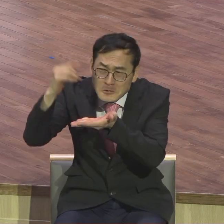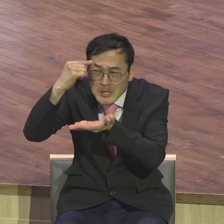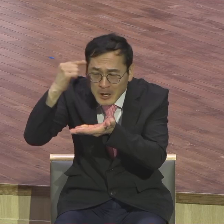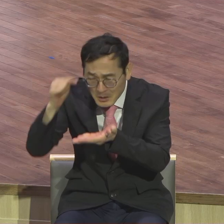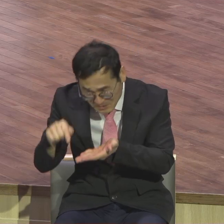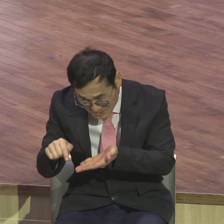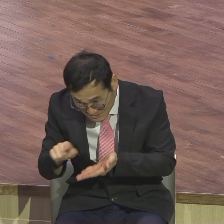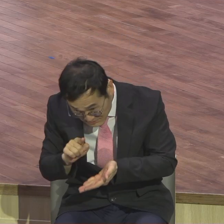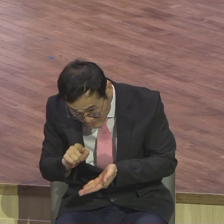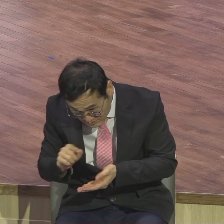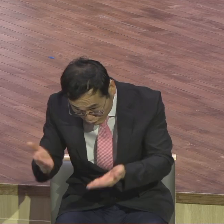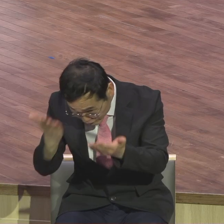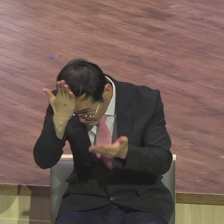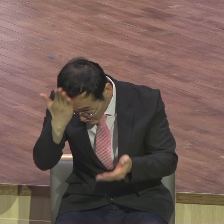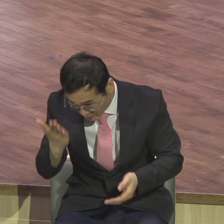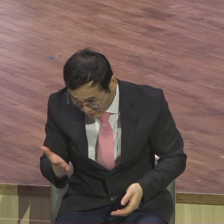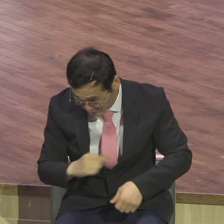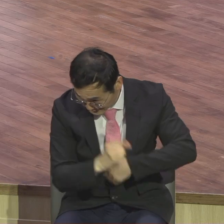이마에 붙여.